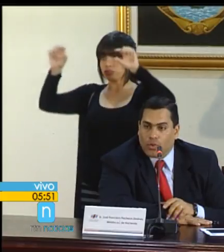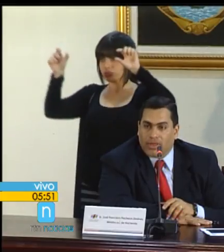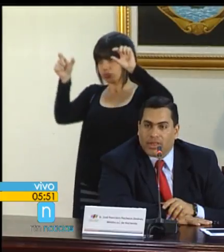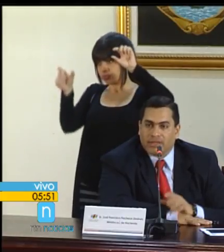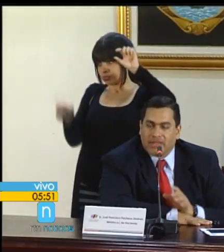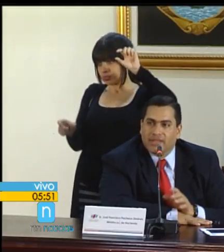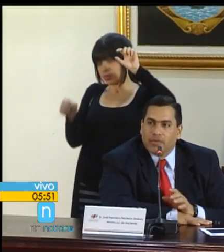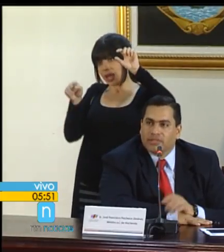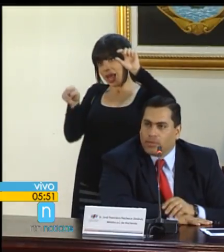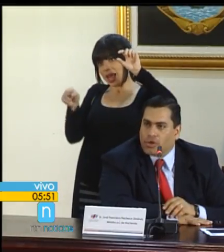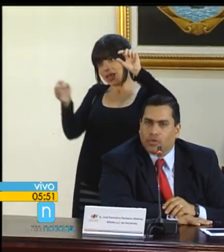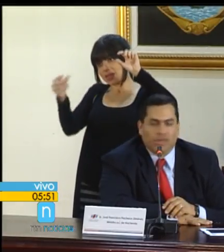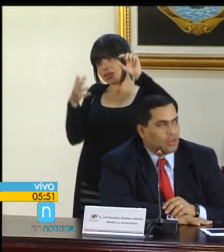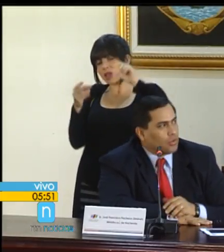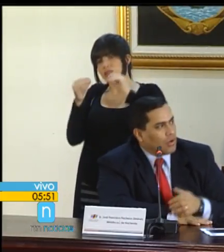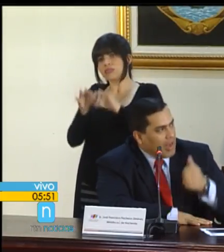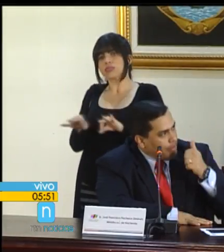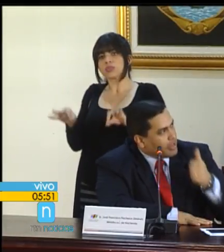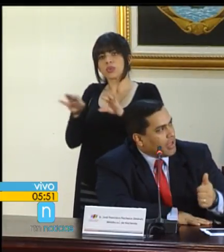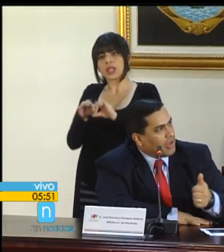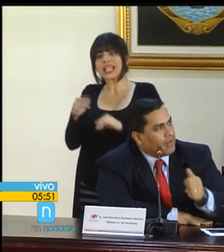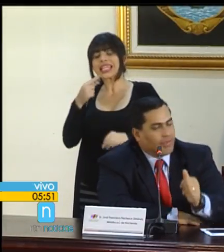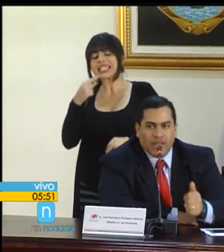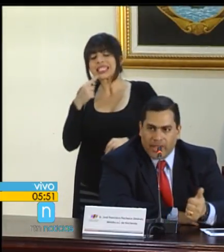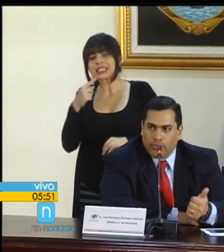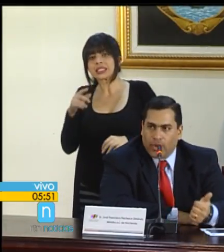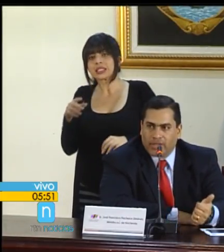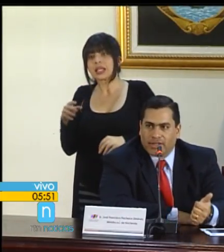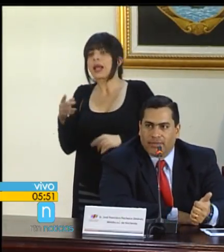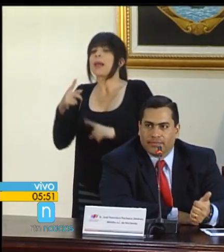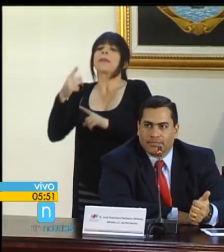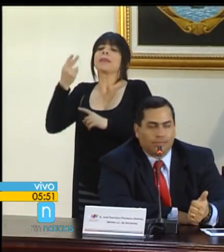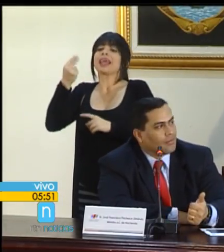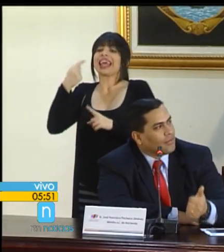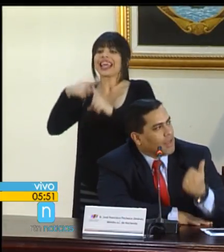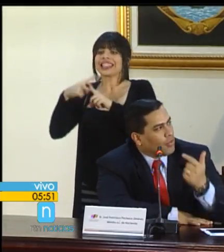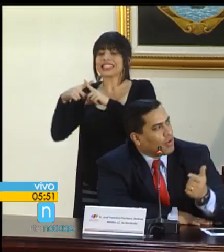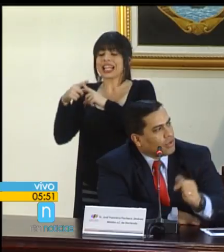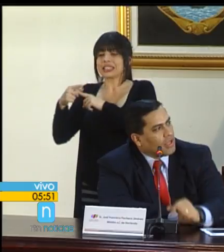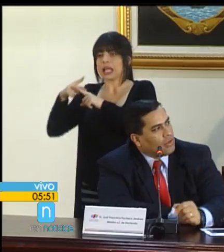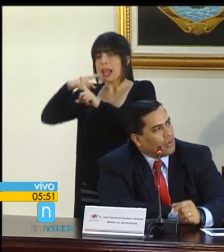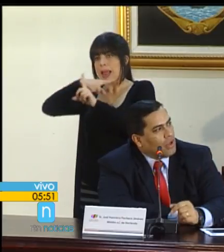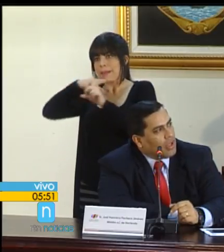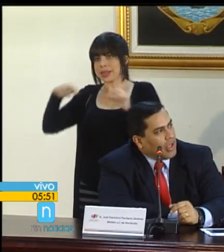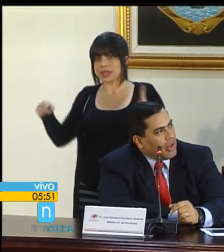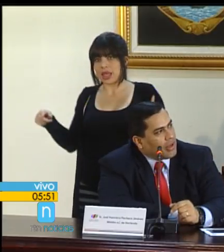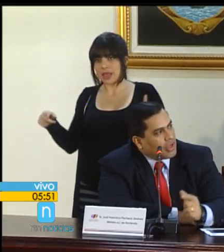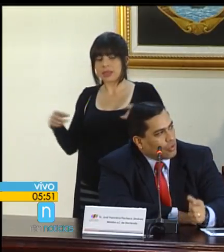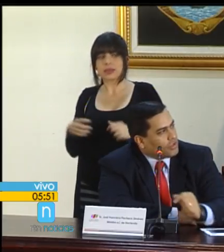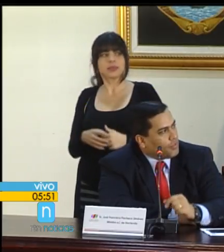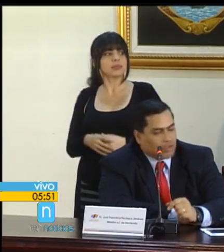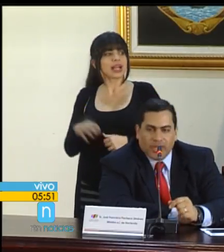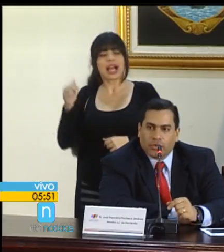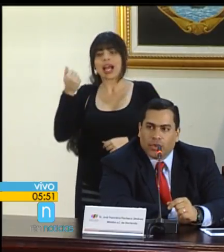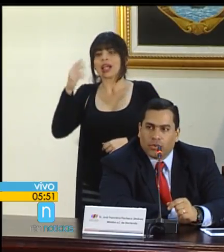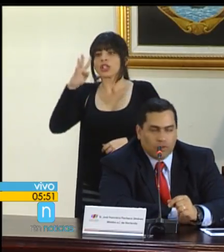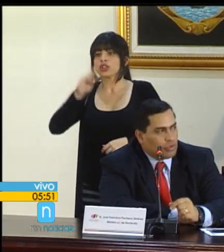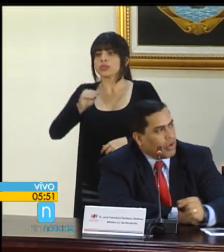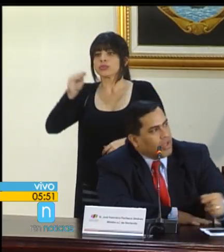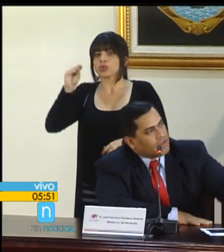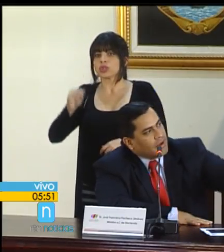bastante elocuentes. Este año estamos recortando la mitad del tiempo extra. Estamos recortando el